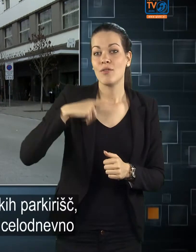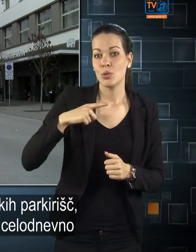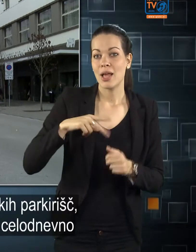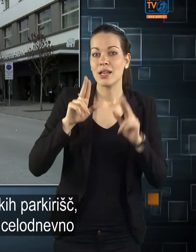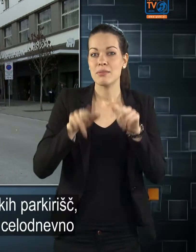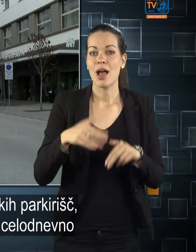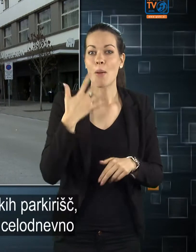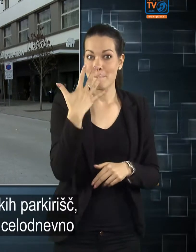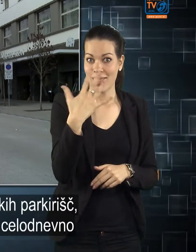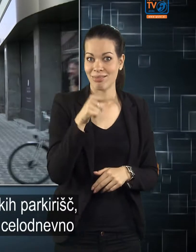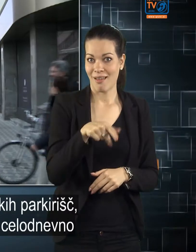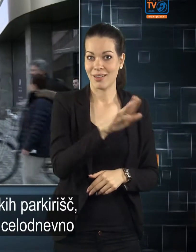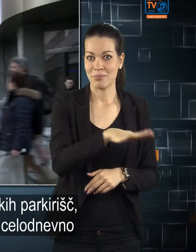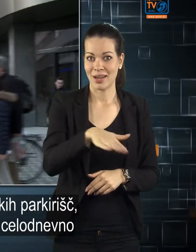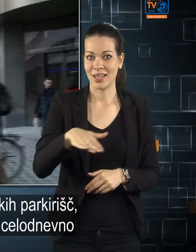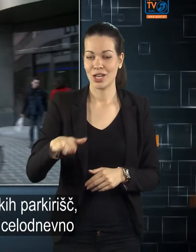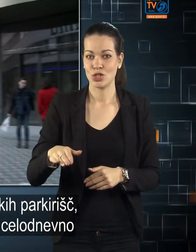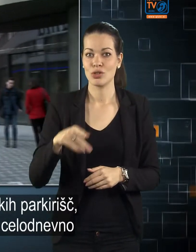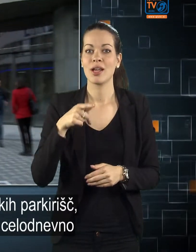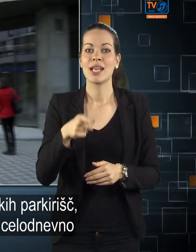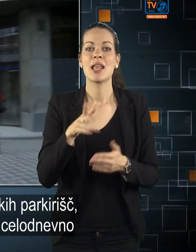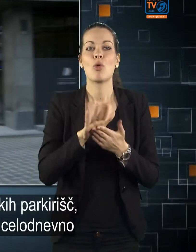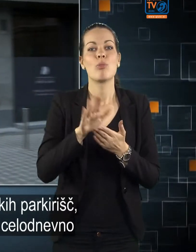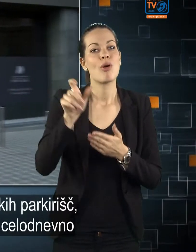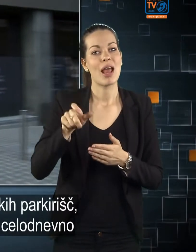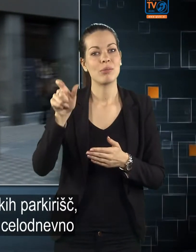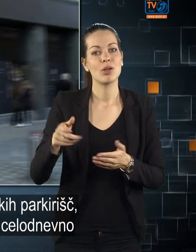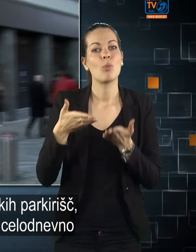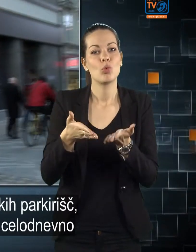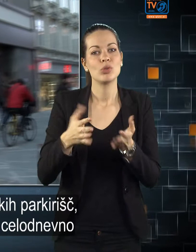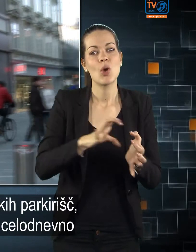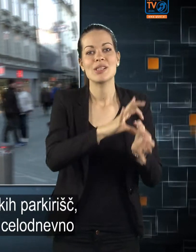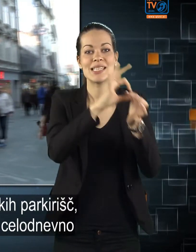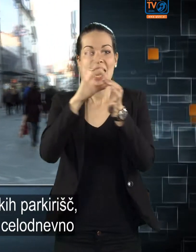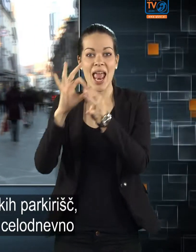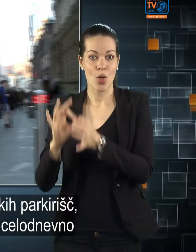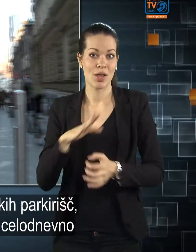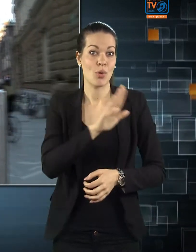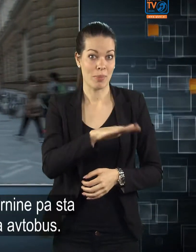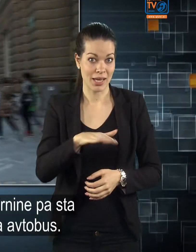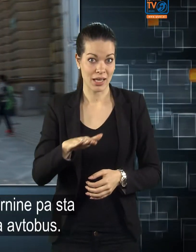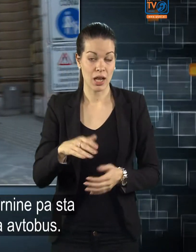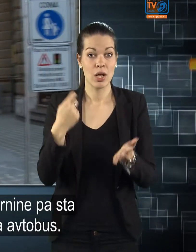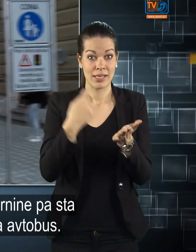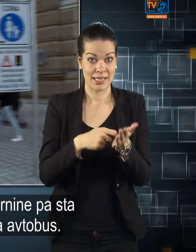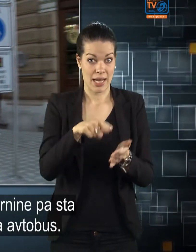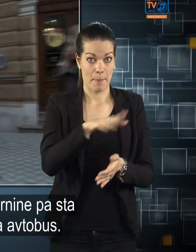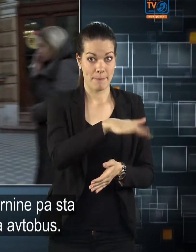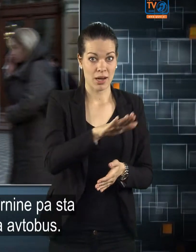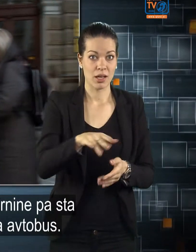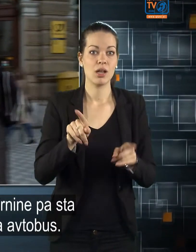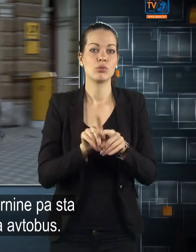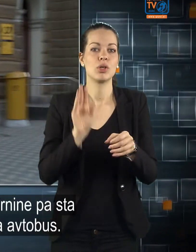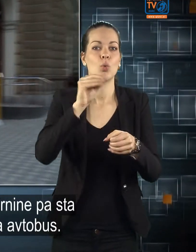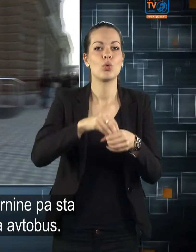V Ljubljani imajo 5 takih parkirišč, ki uporabnikom nudijo celodnevno parkiranje, v ceni parkiranja pa sta vključeni